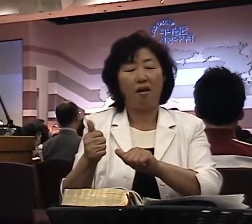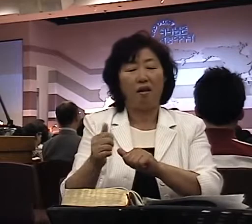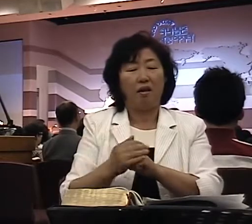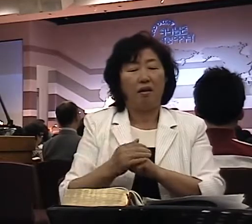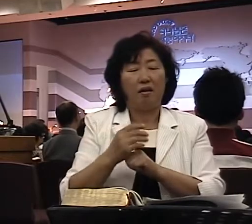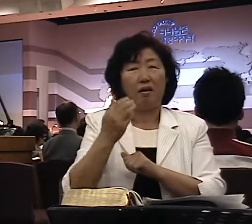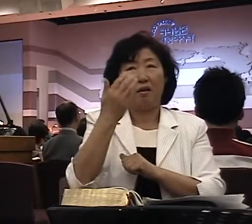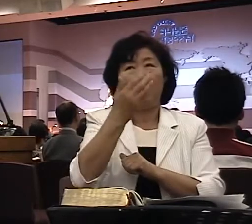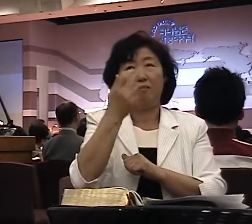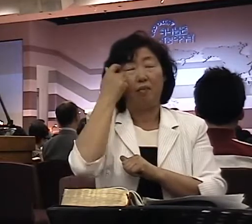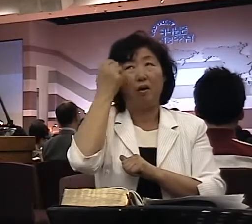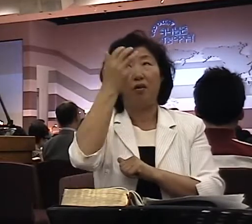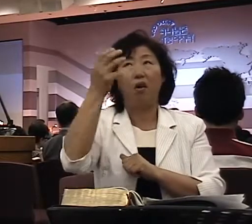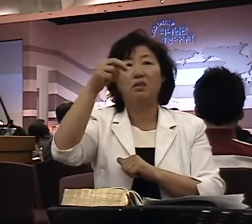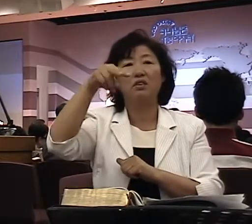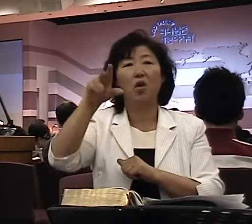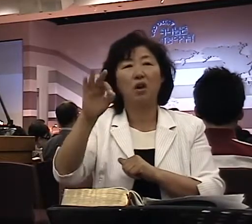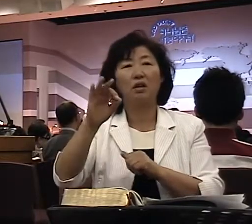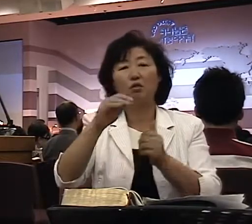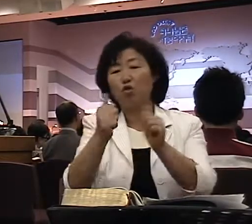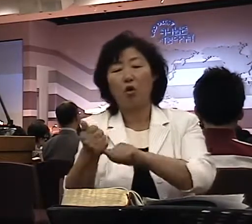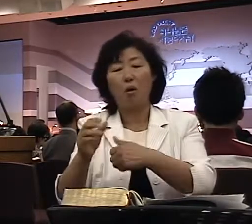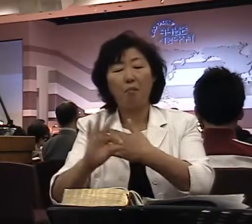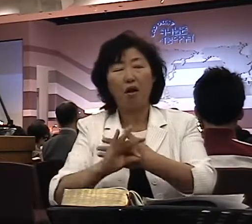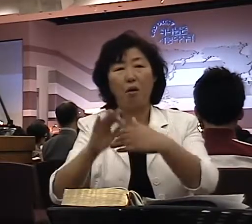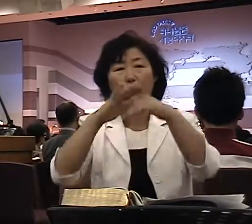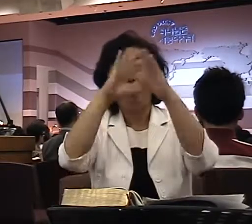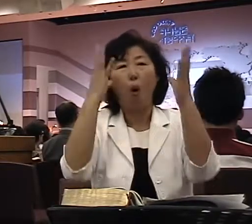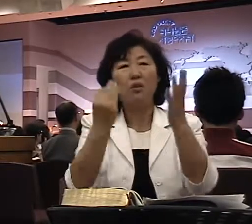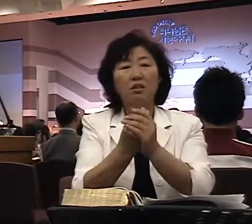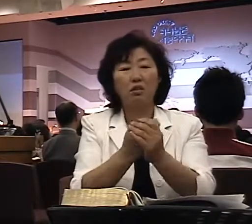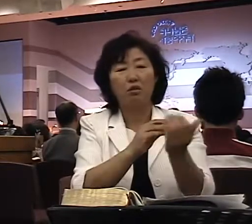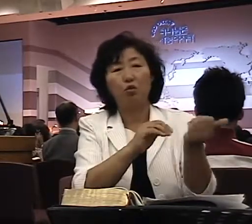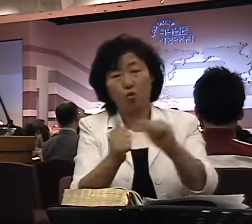영성이 죽어버리면 우리의 모든 것이 죽는 게 아닙니다.